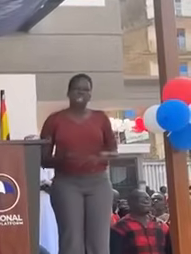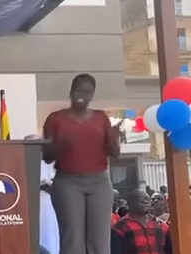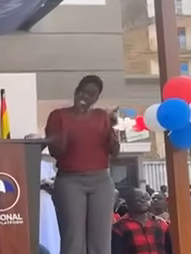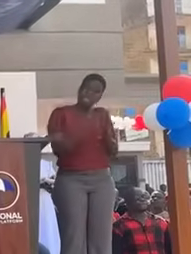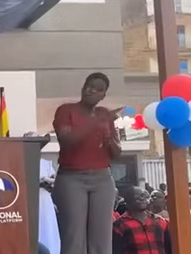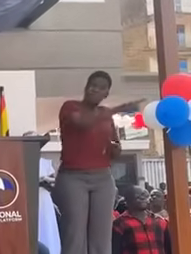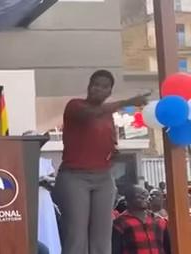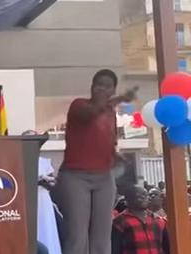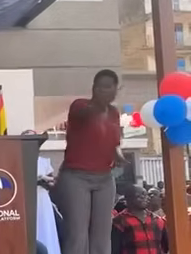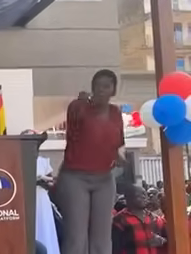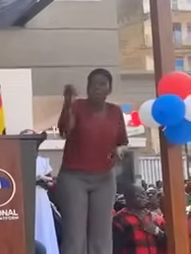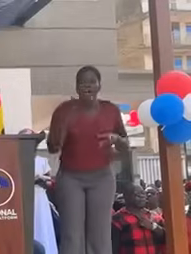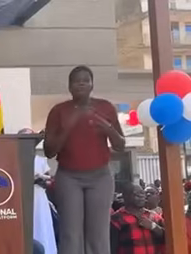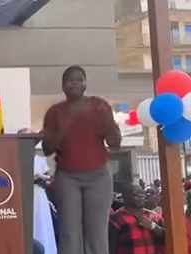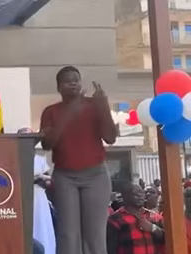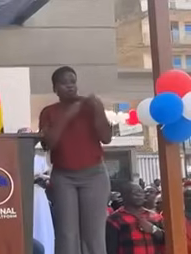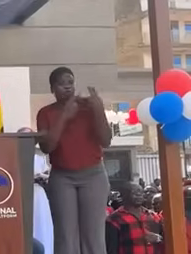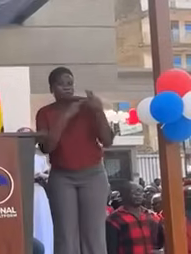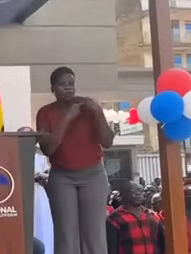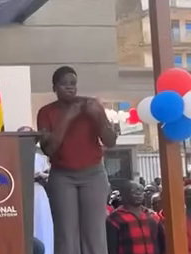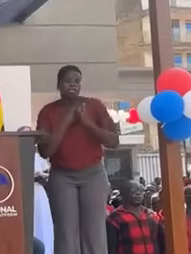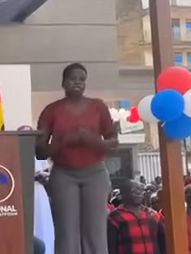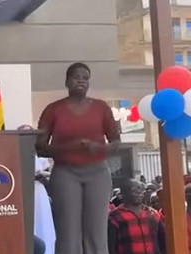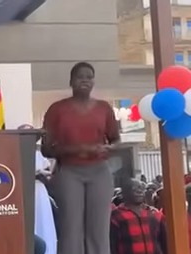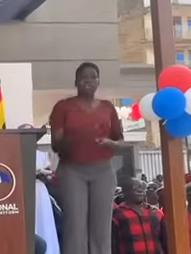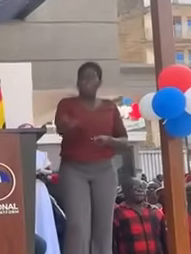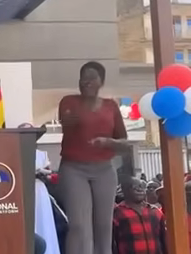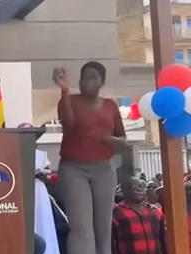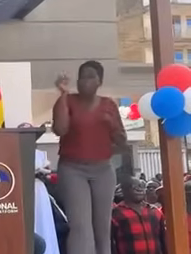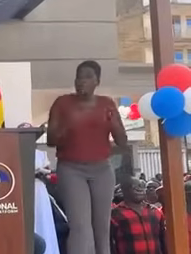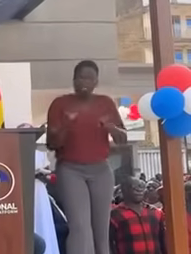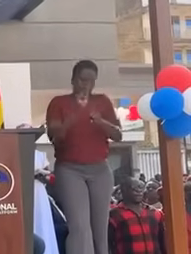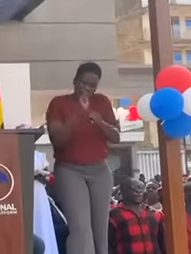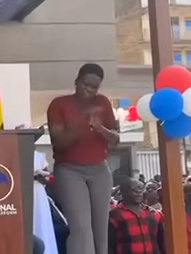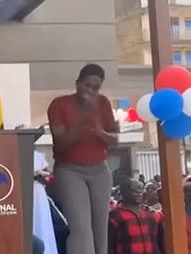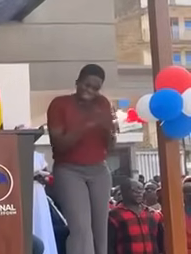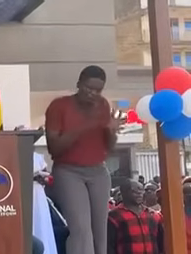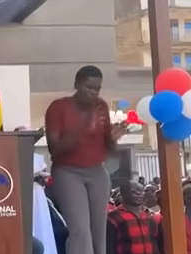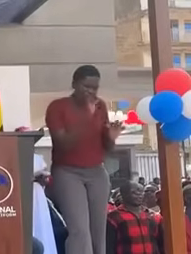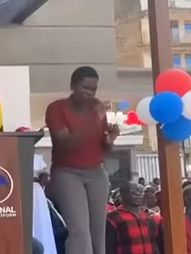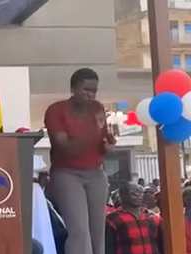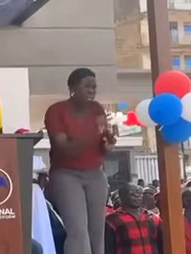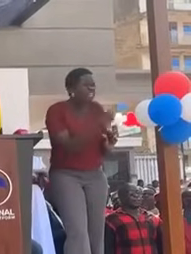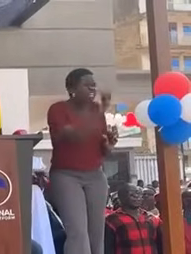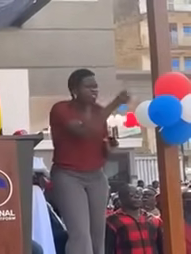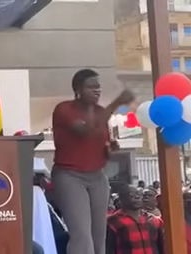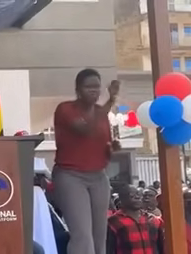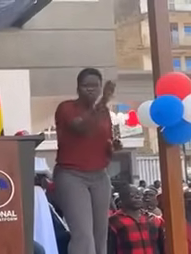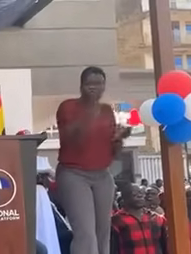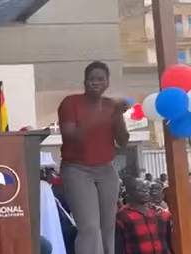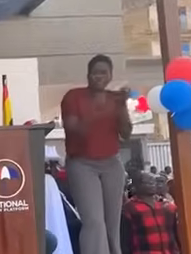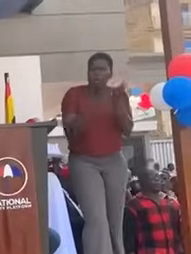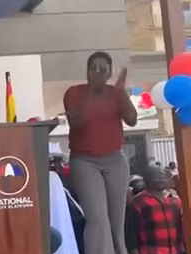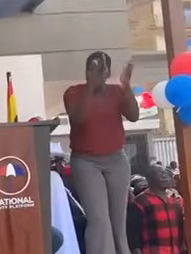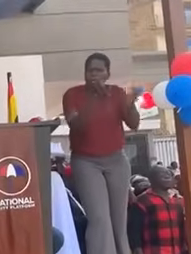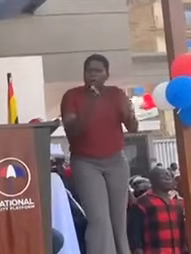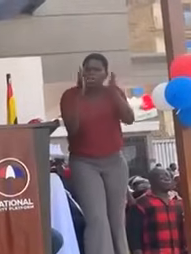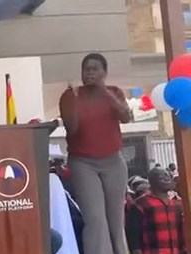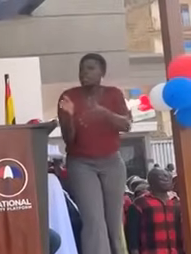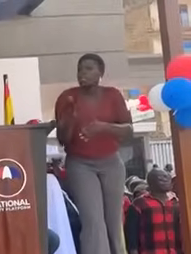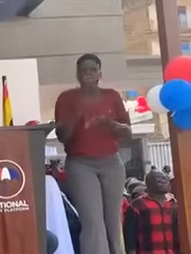naawe olina obuvunaanyizibwa okubaako ky'okola ki buli munnayuganda